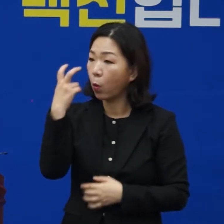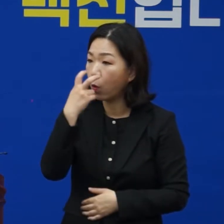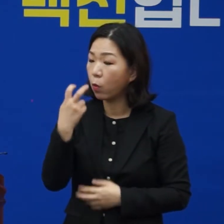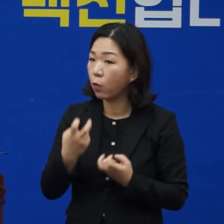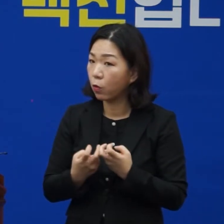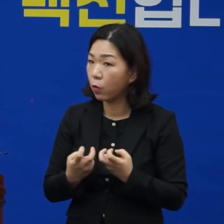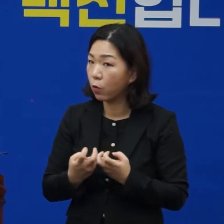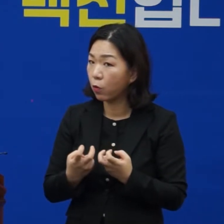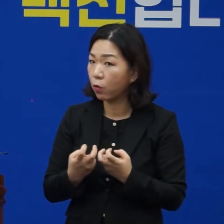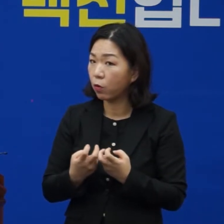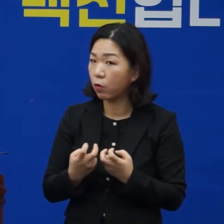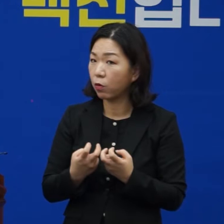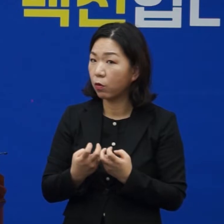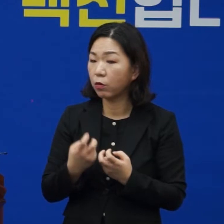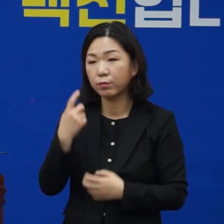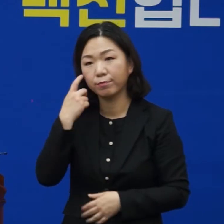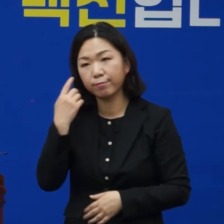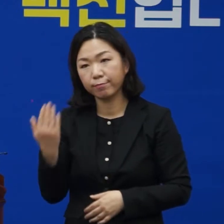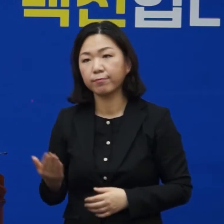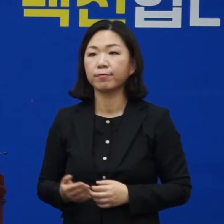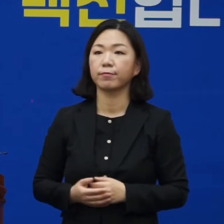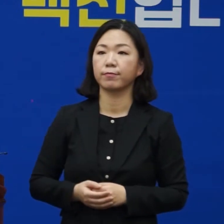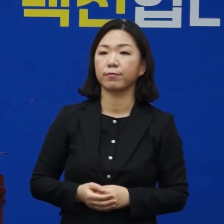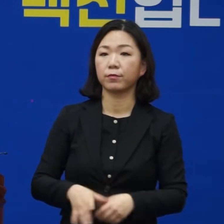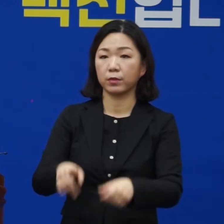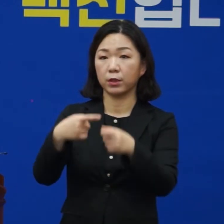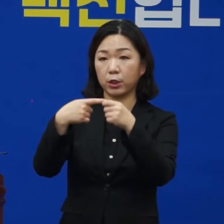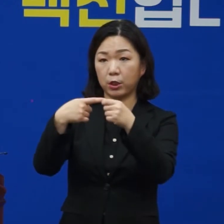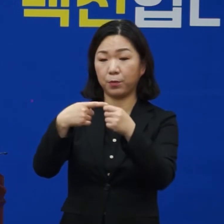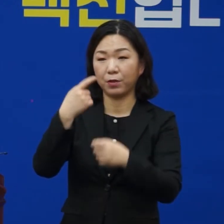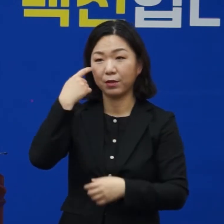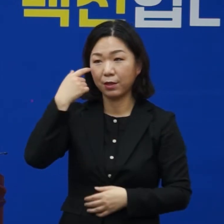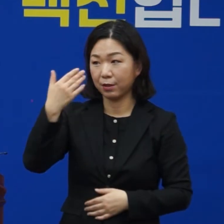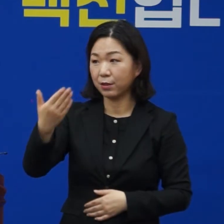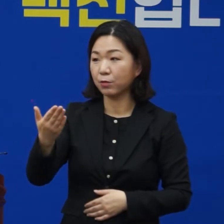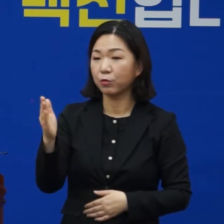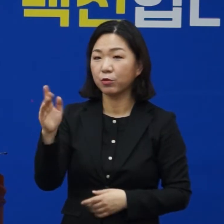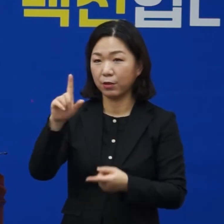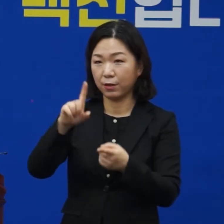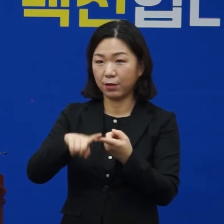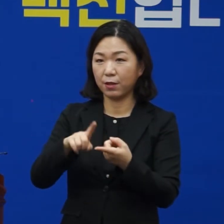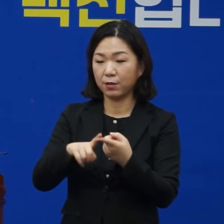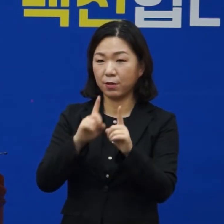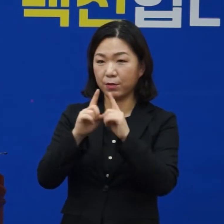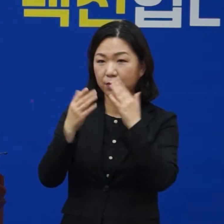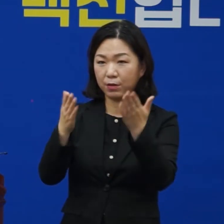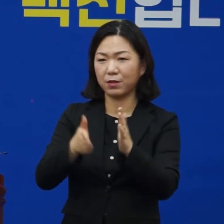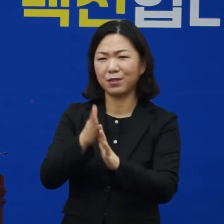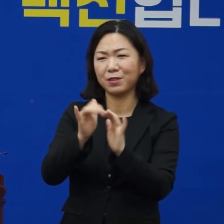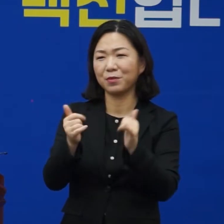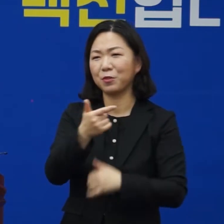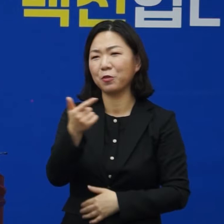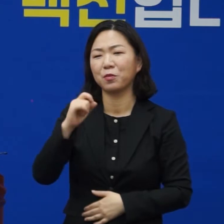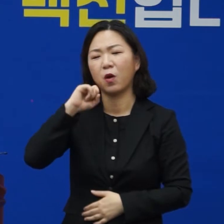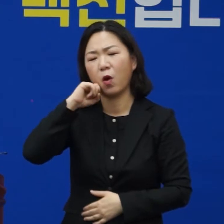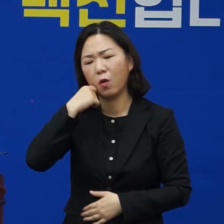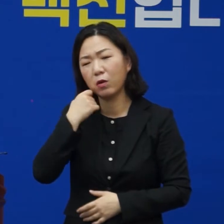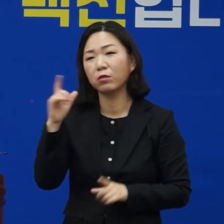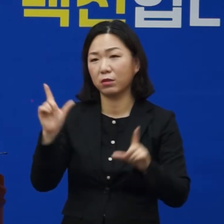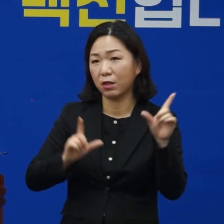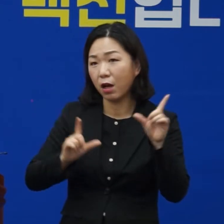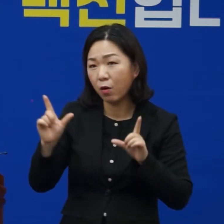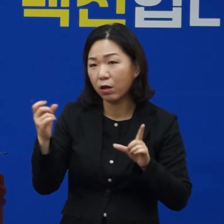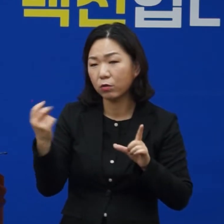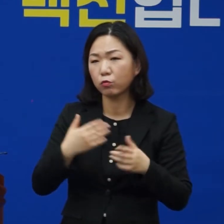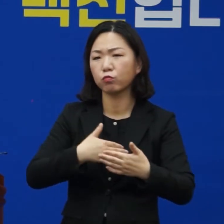공부하셨는지 정보를 좀 주시고요. 네, 첫 번째 질문부터 말씀드리겠습니다. 시민들께서 너무나 어려운 상황이고